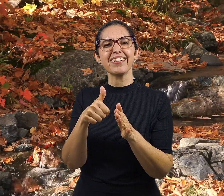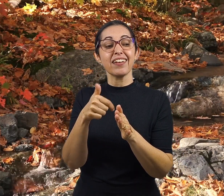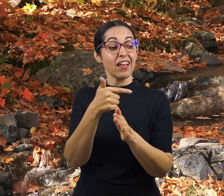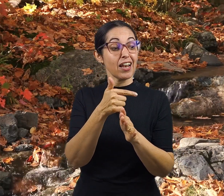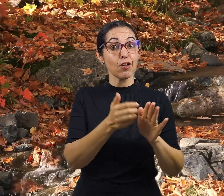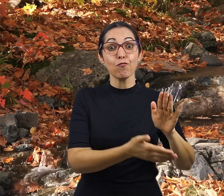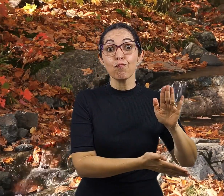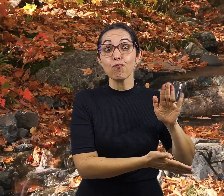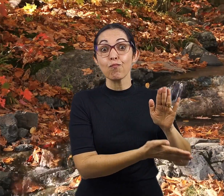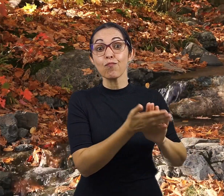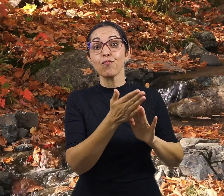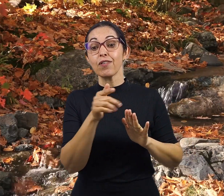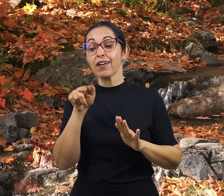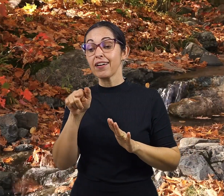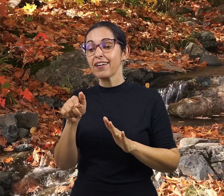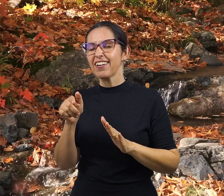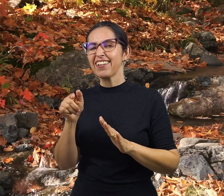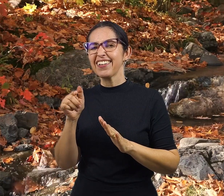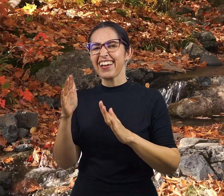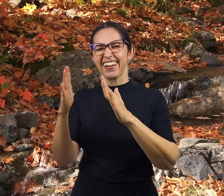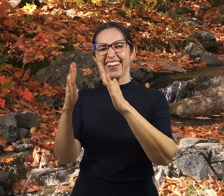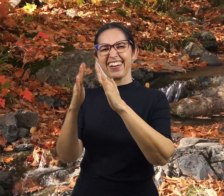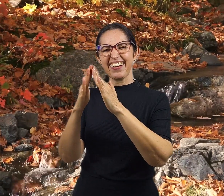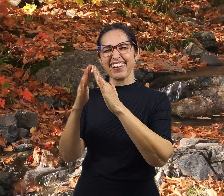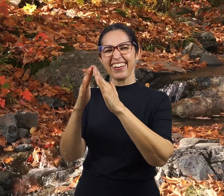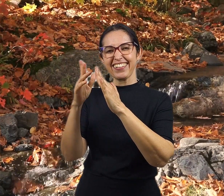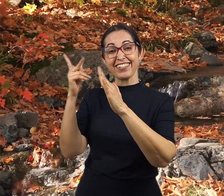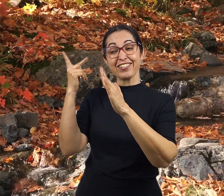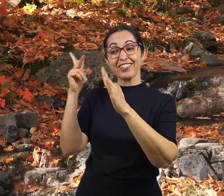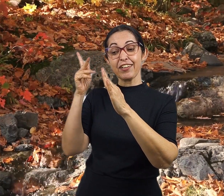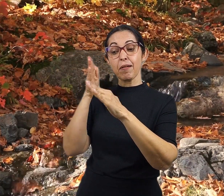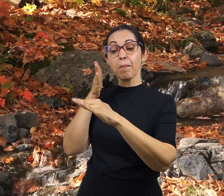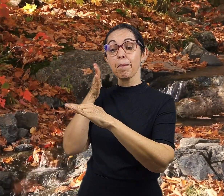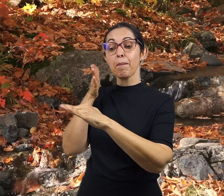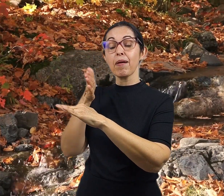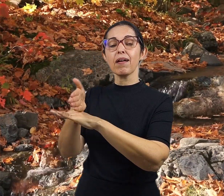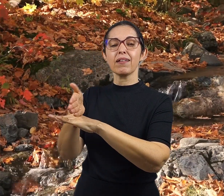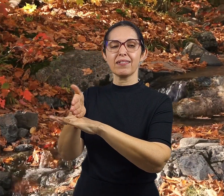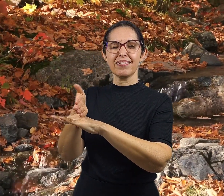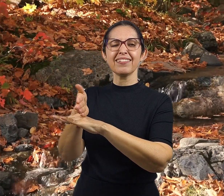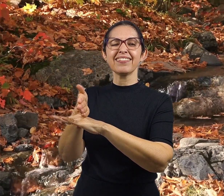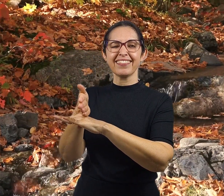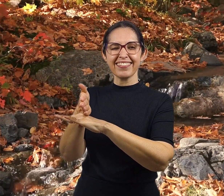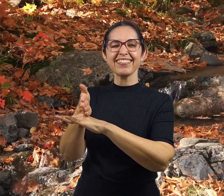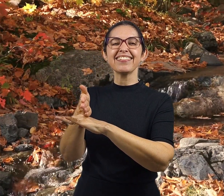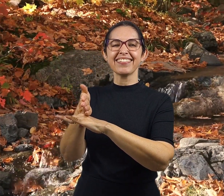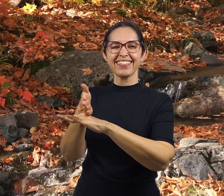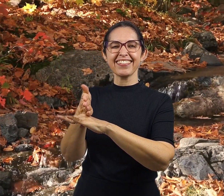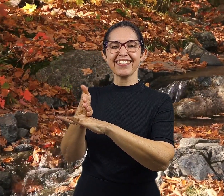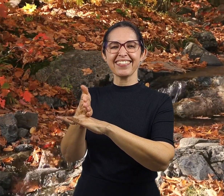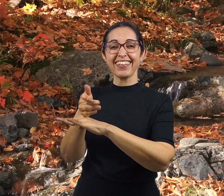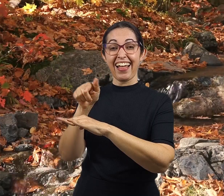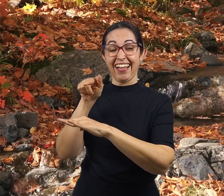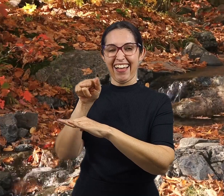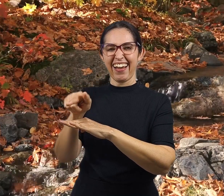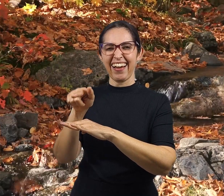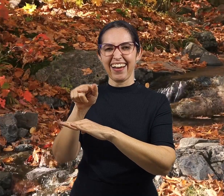ele encontra a casa de Deus. E agora ele vai deitar a sua cabeça sobre a